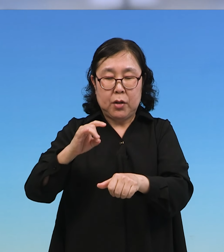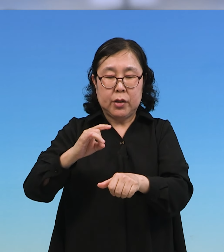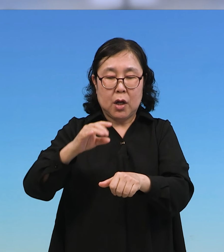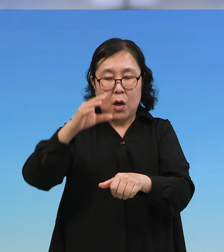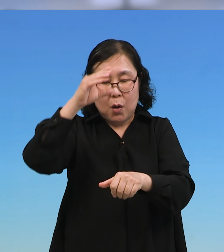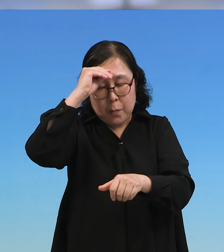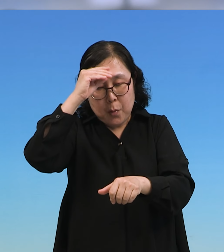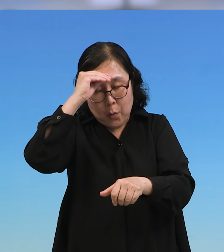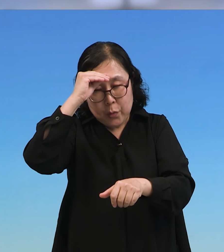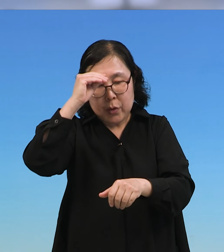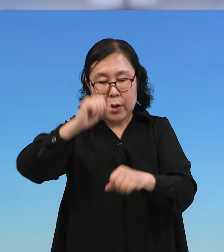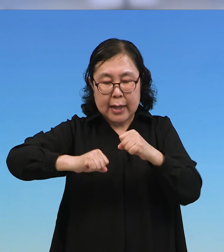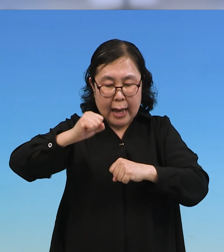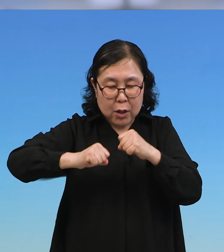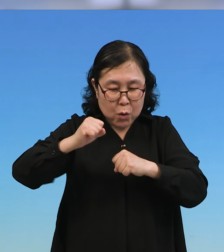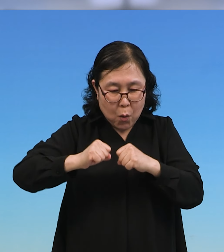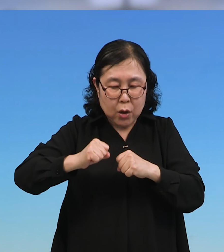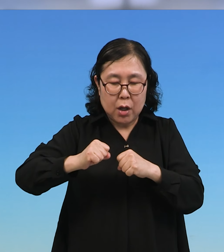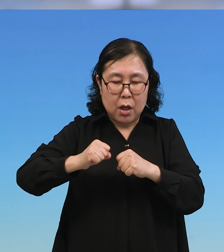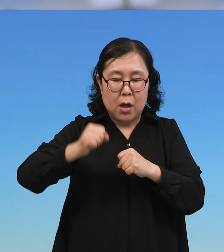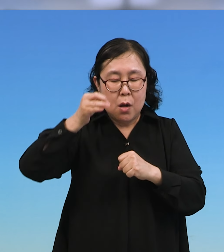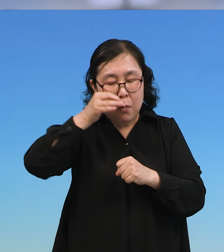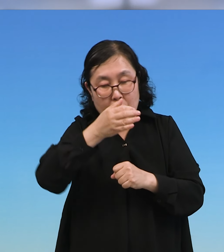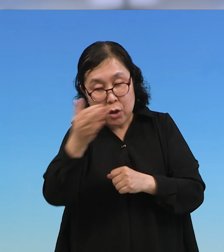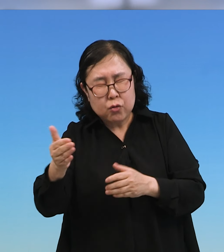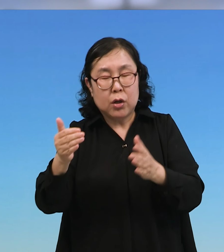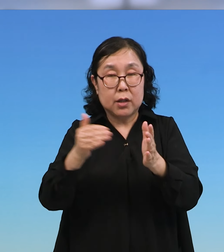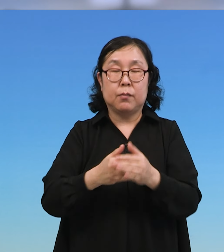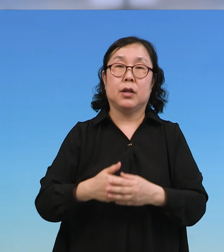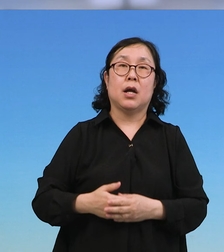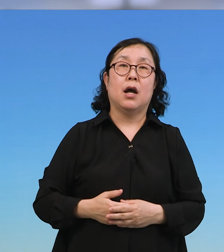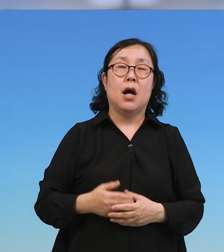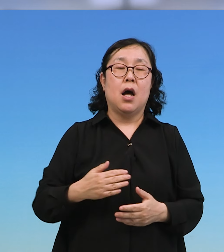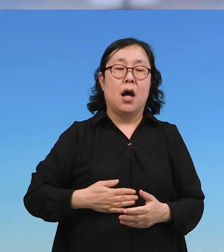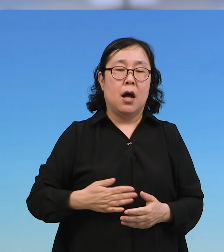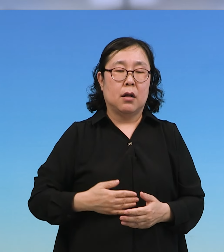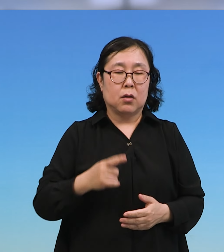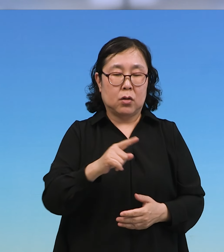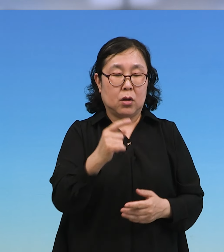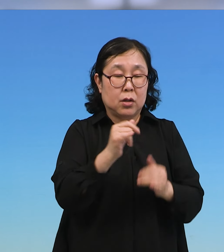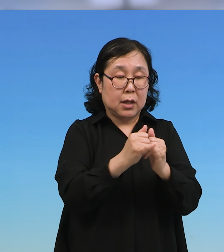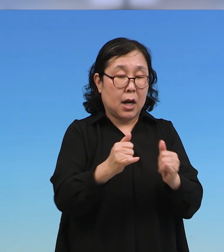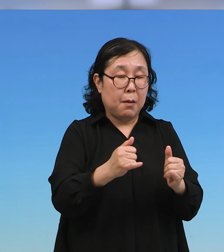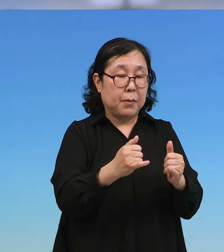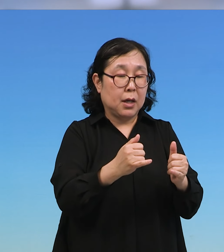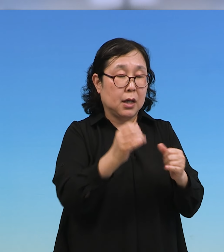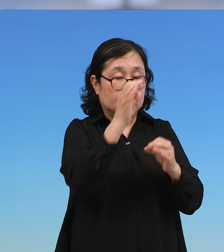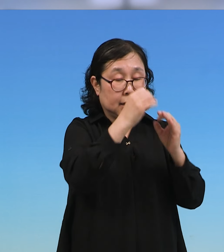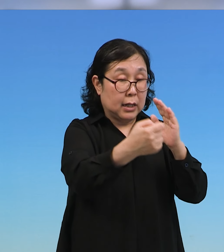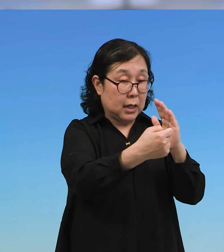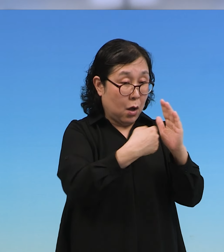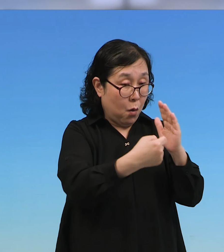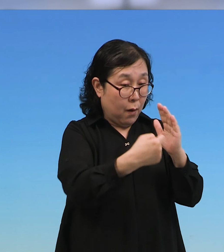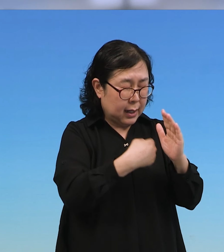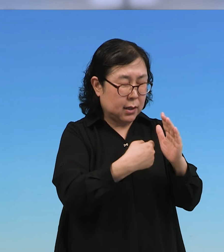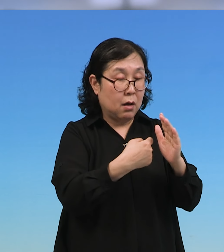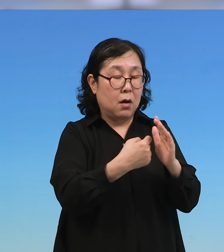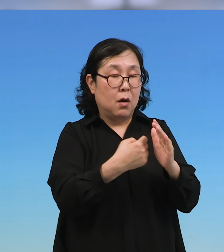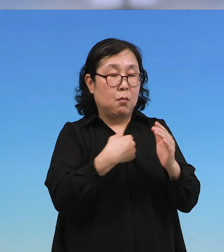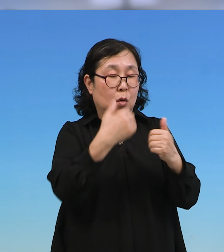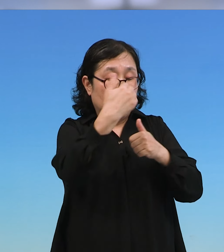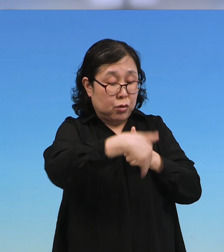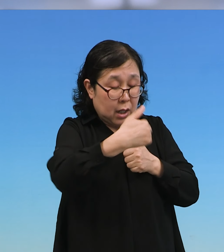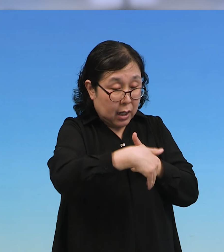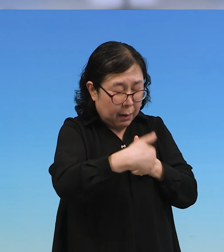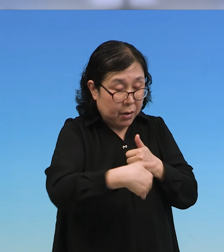부탁하면, 아니 지금 내가 지금 얼마나 바쁜 사람인데 뭐 집사님은 뭐 그런 것까지 나한테 부탁합니까? 이런 태도를 보이지 않았다는